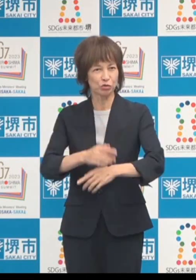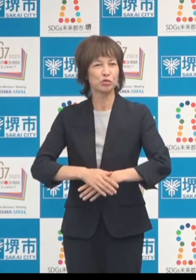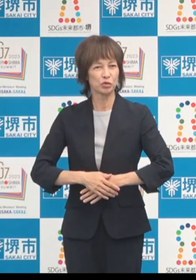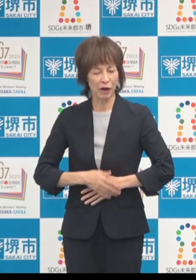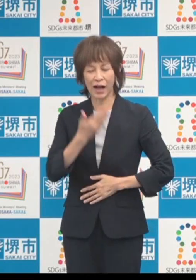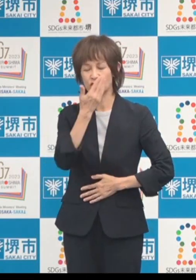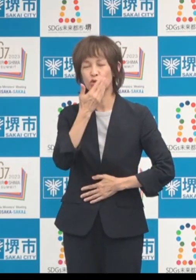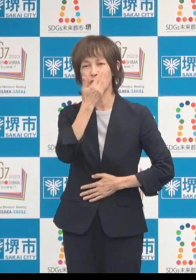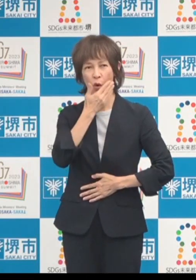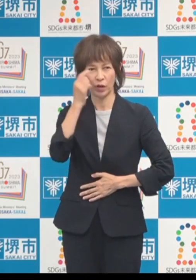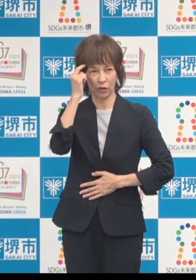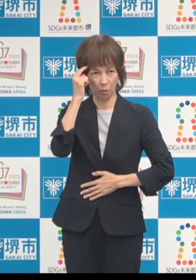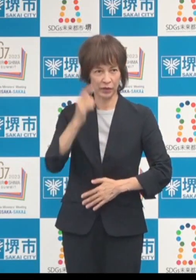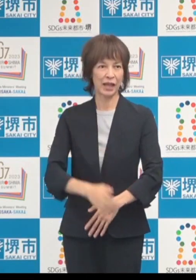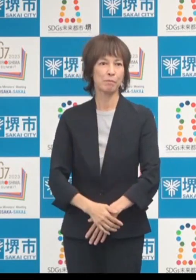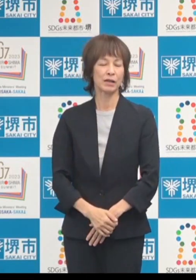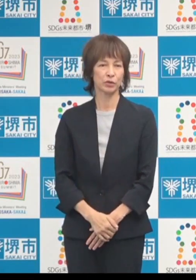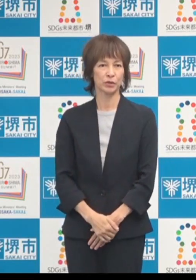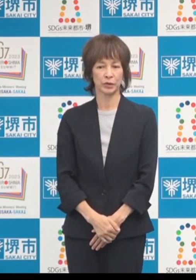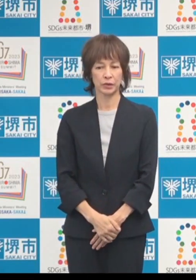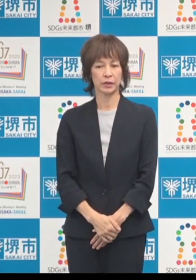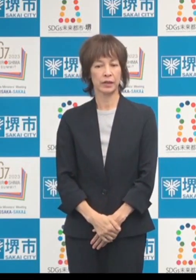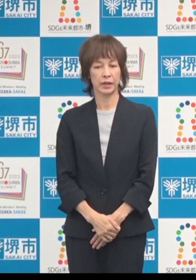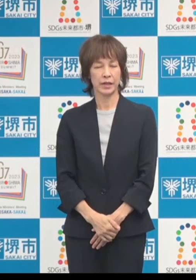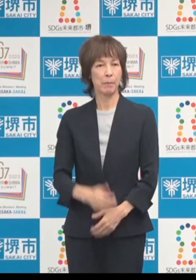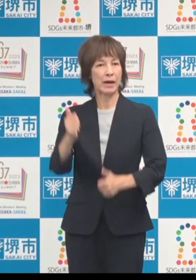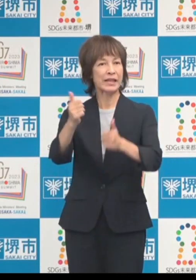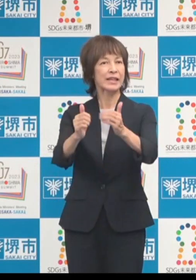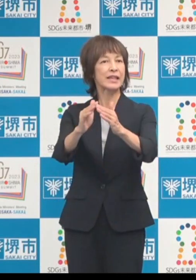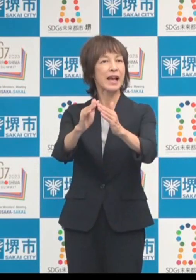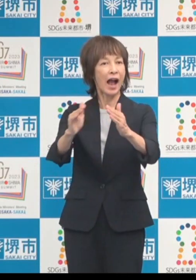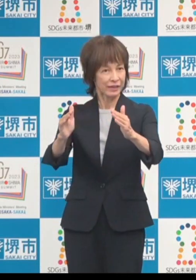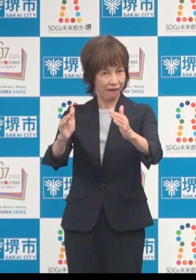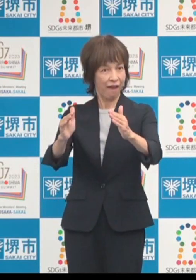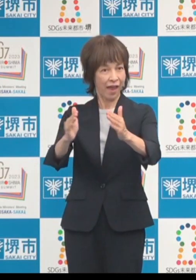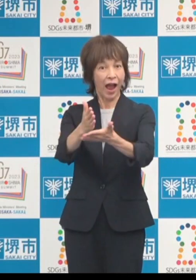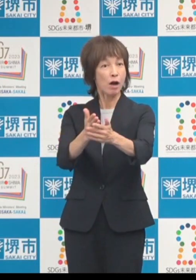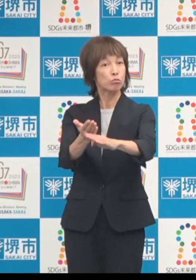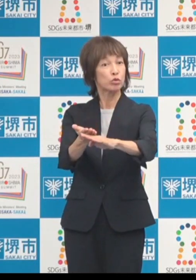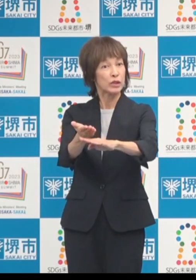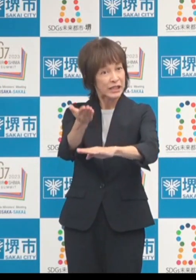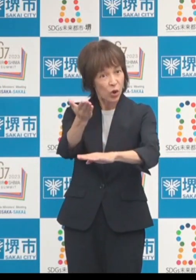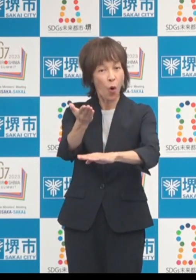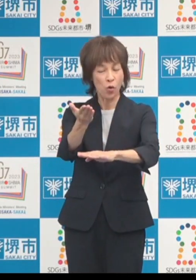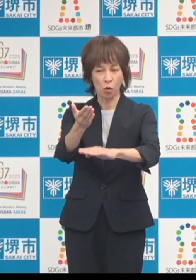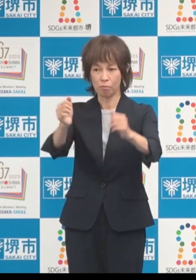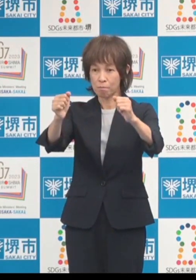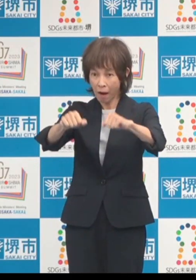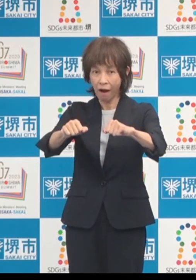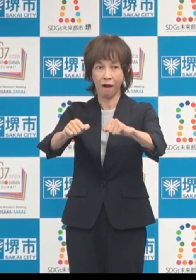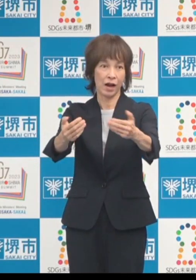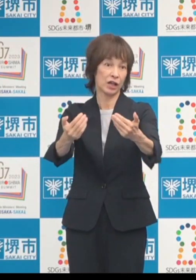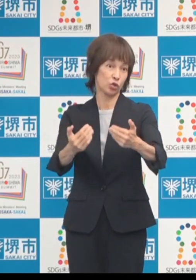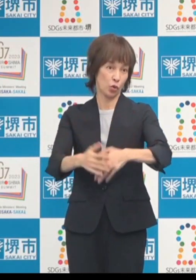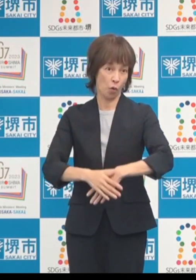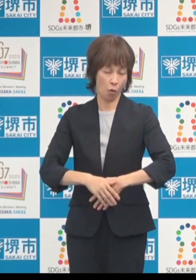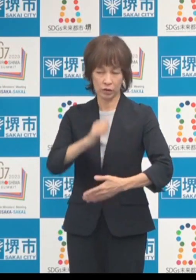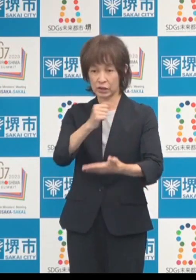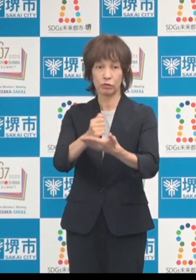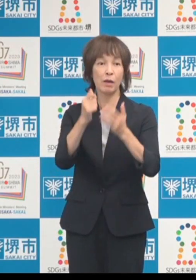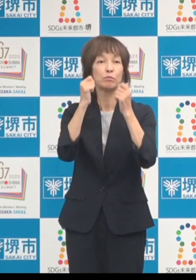要なことだとは思っていますが、やはり議会で過半数の議決を得なければ実現することはできませんので